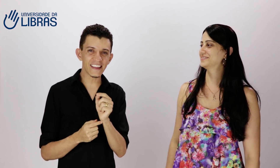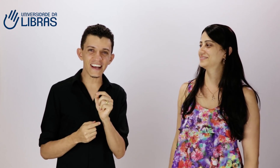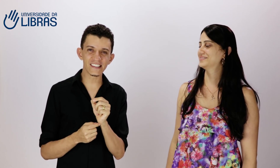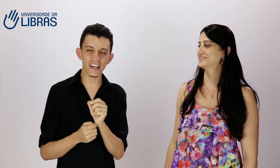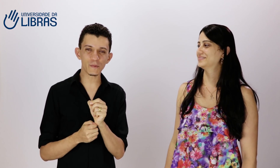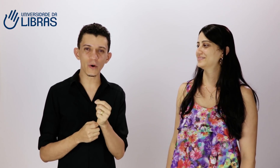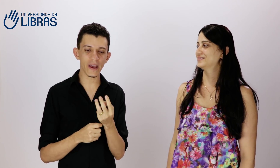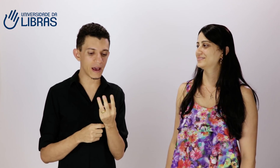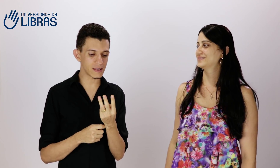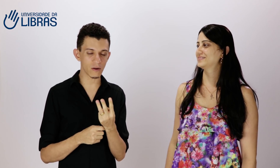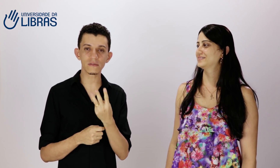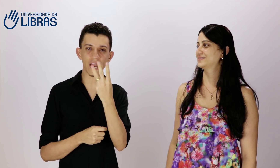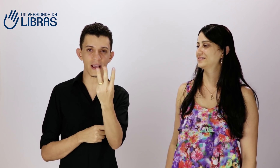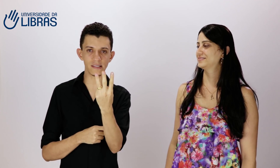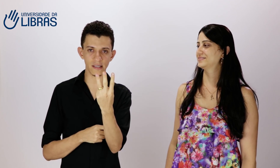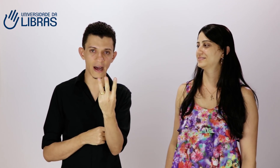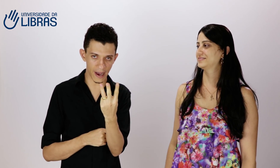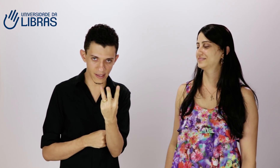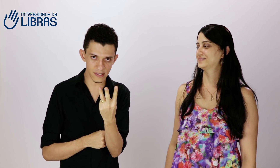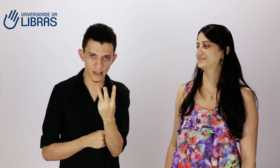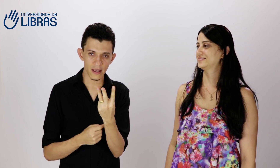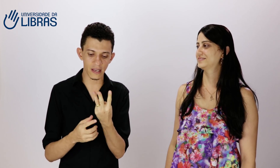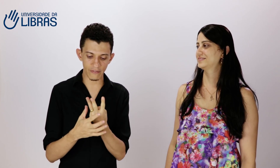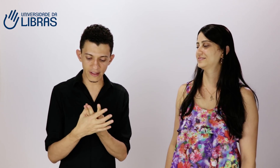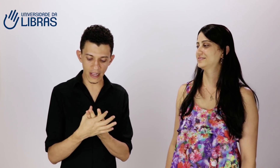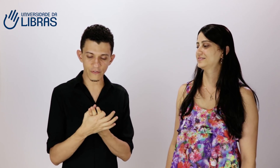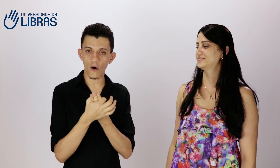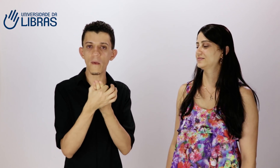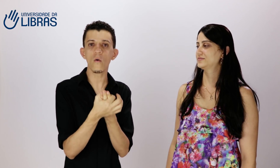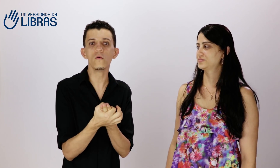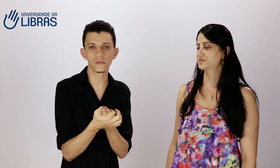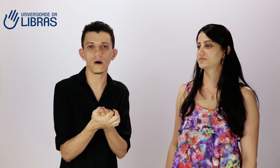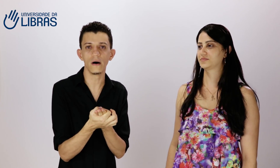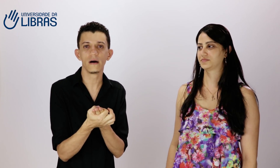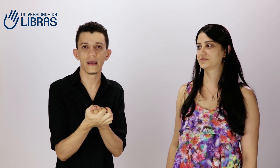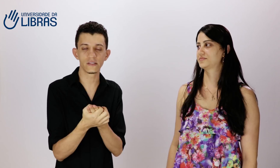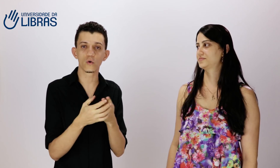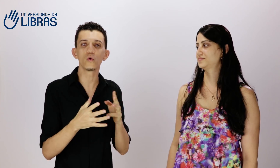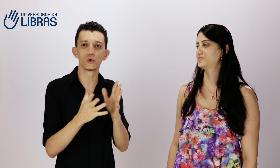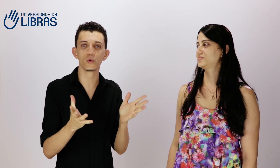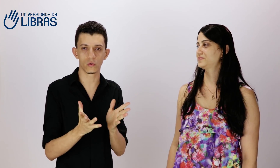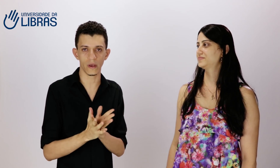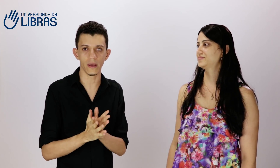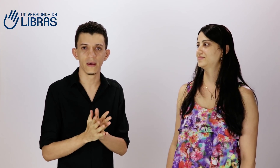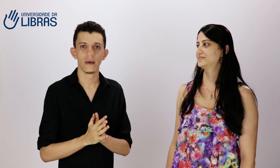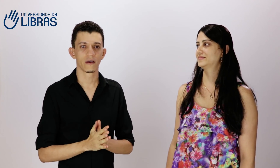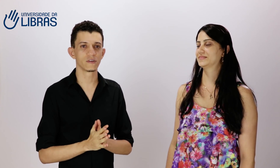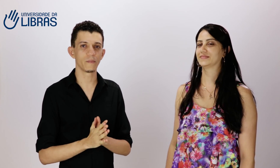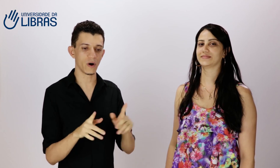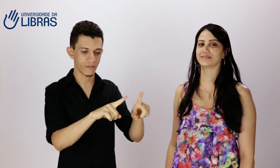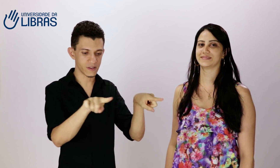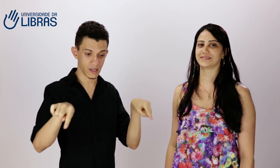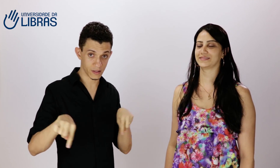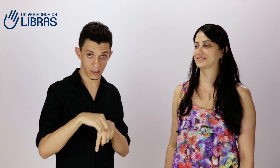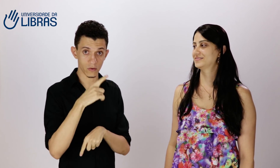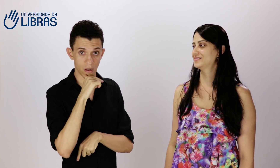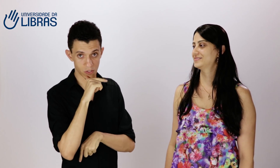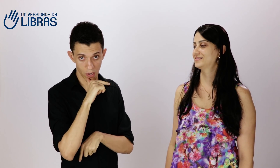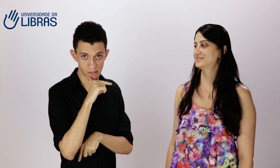É interessante porque aí são 3 sinais que na verdade formam um só, esse conjunto aí. Você pode fazer tanto só